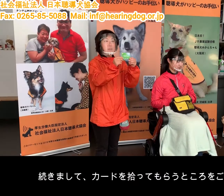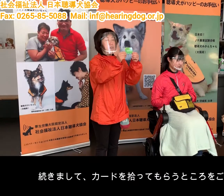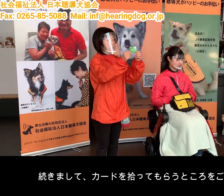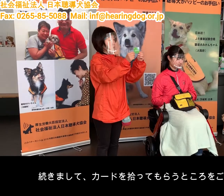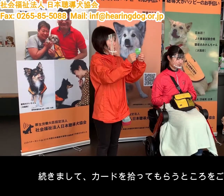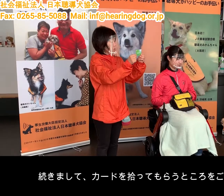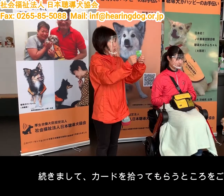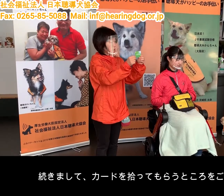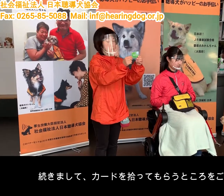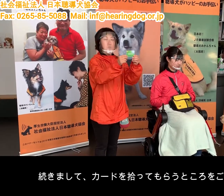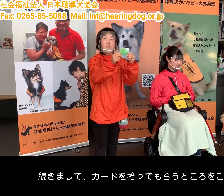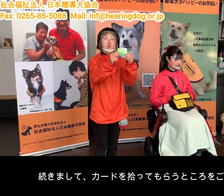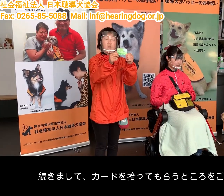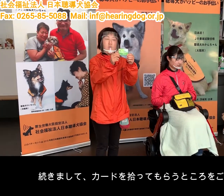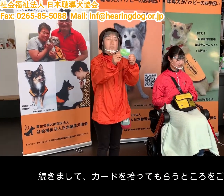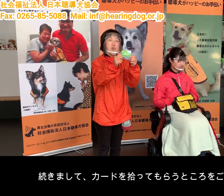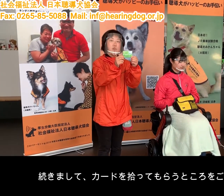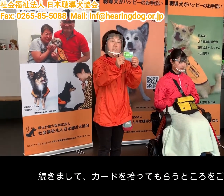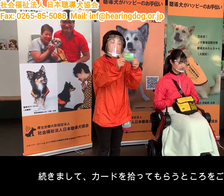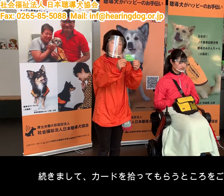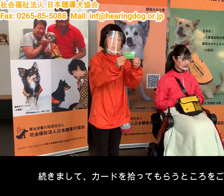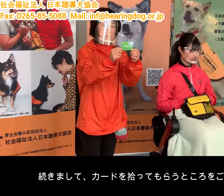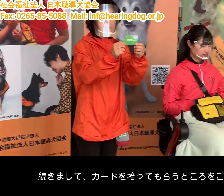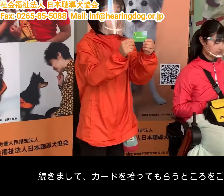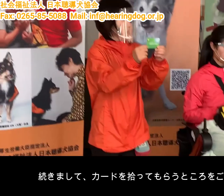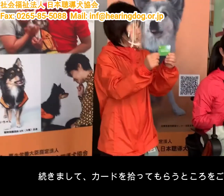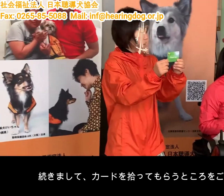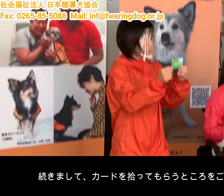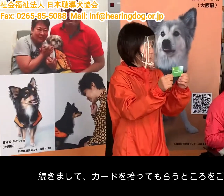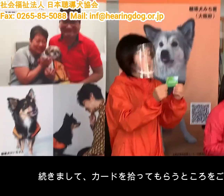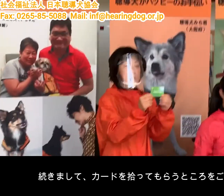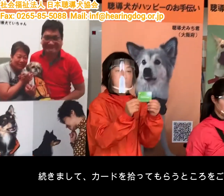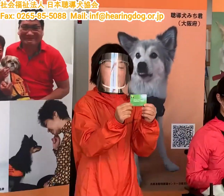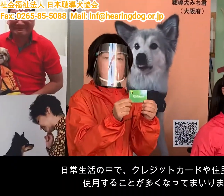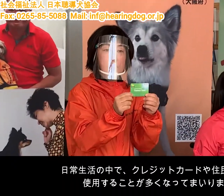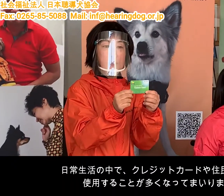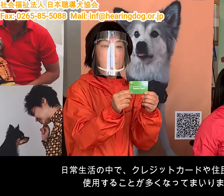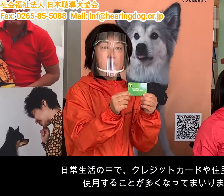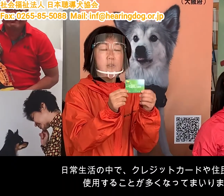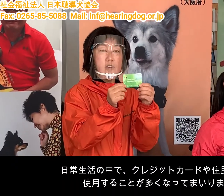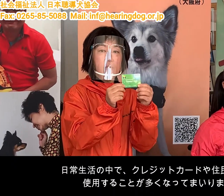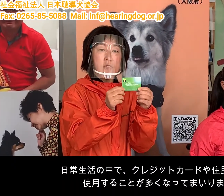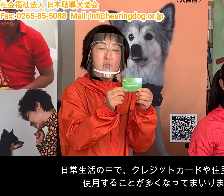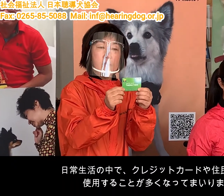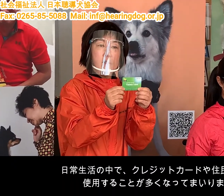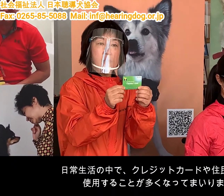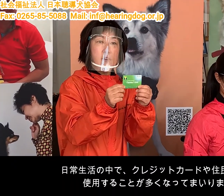カードを拾ってもらうというものをご覧いただきます。日常生活でも、クレジットカードや